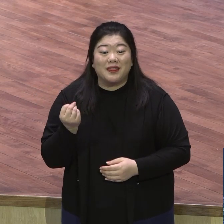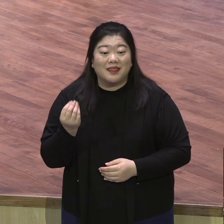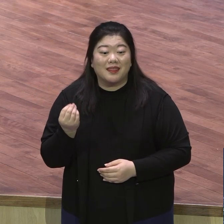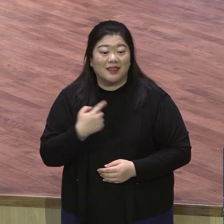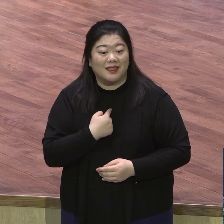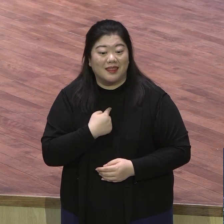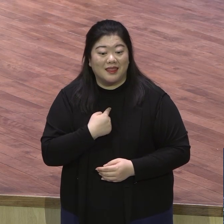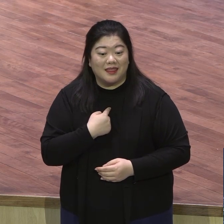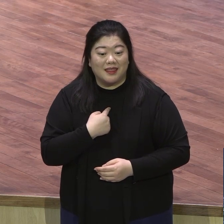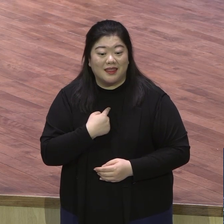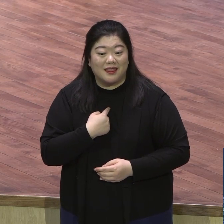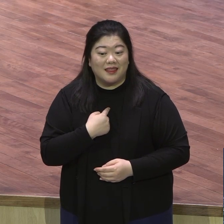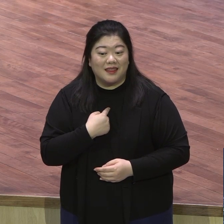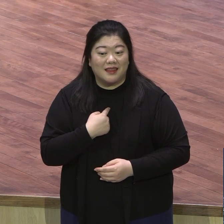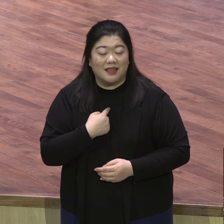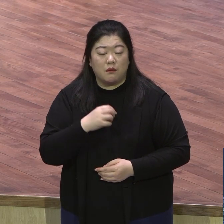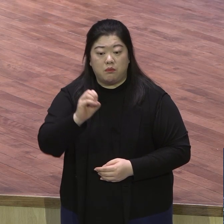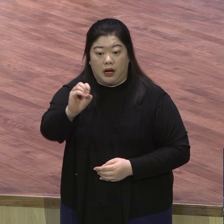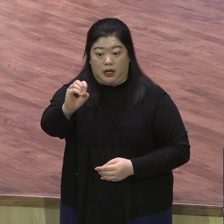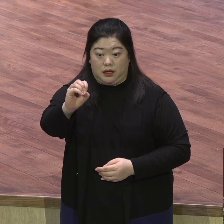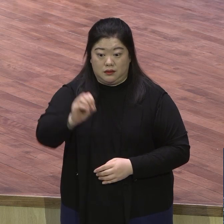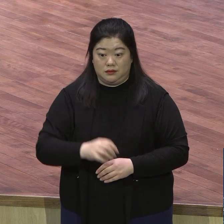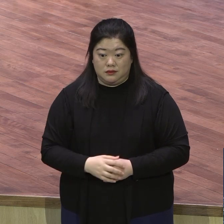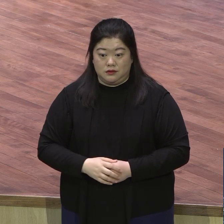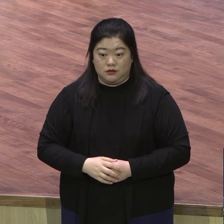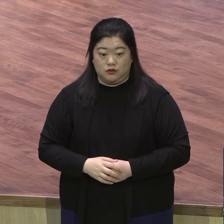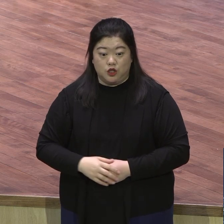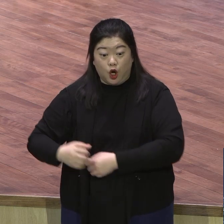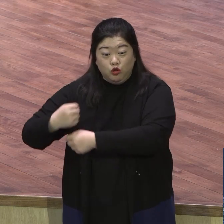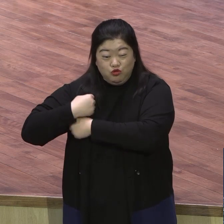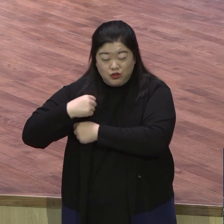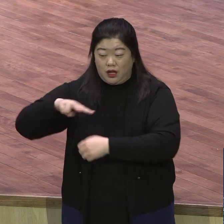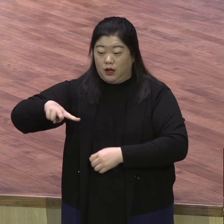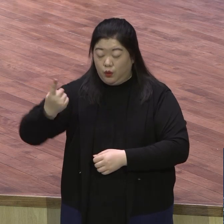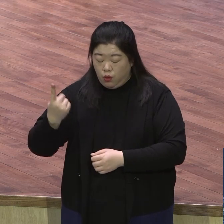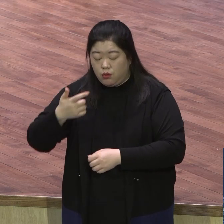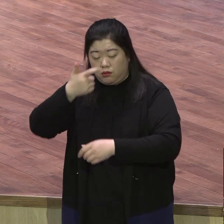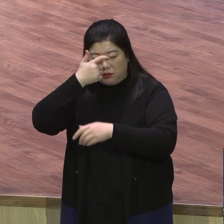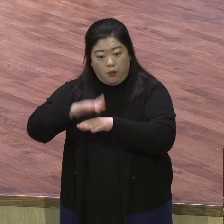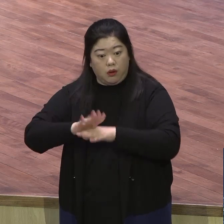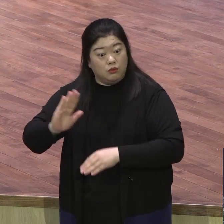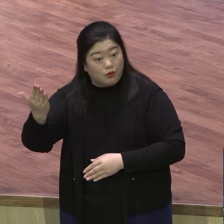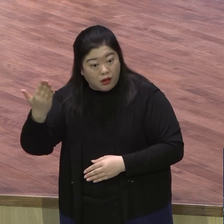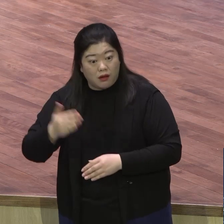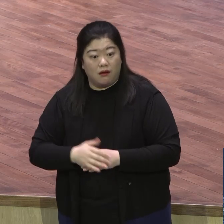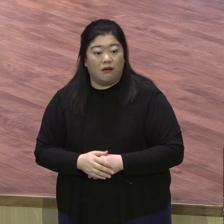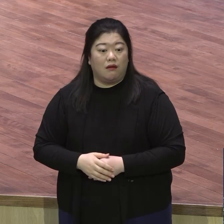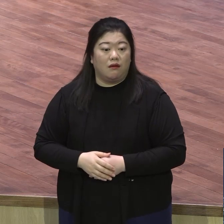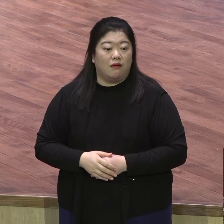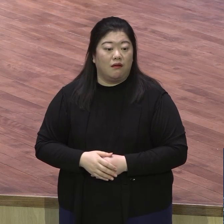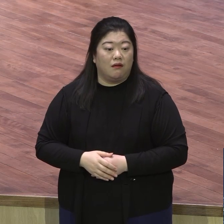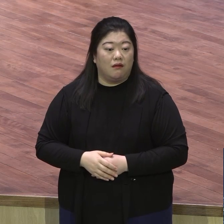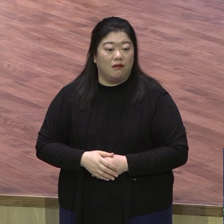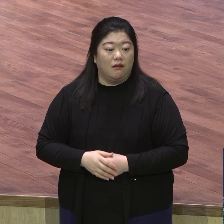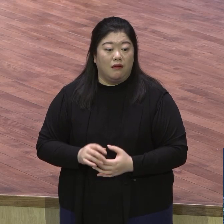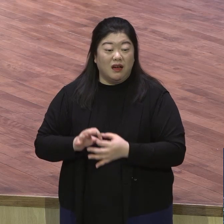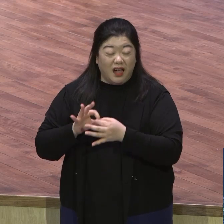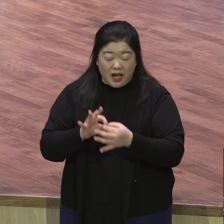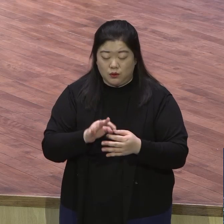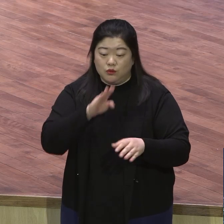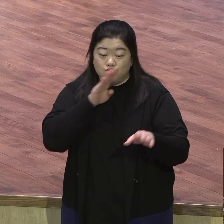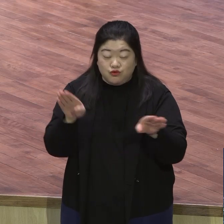기아나 군대 3년 동안 예배만 드렸다니까요. 기도하고 예배 성기 읽고 은사 받고 하나님께서 그렇게